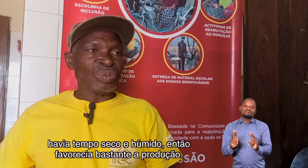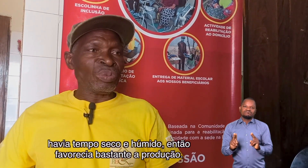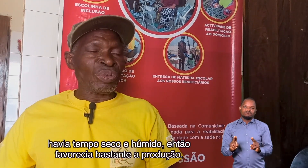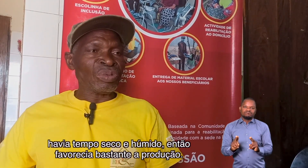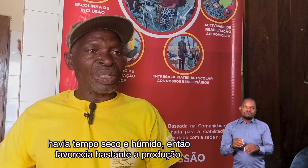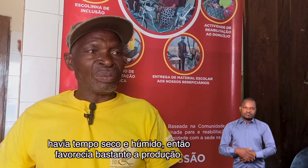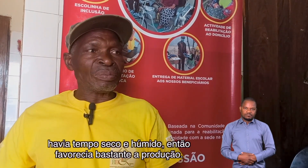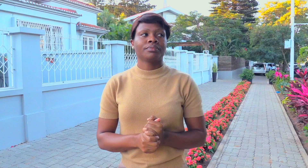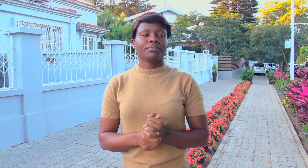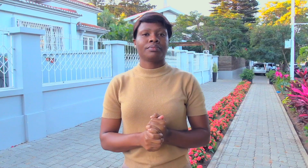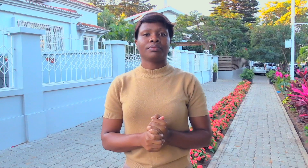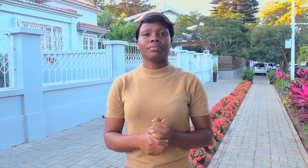de produção.